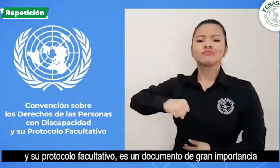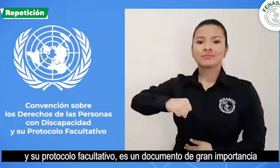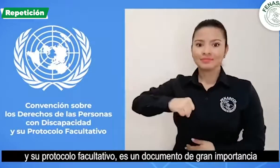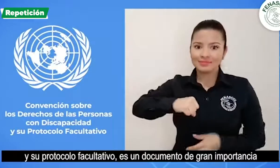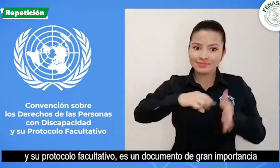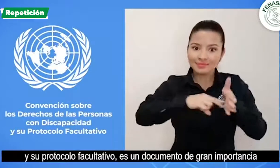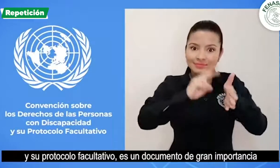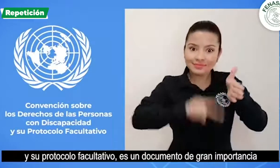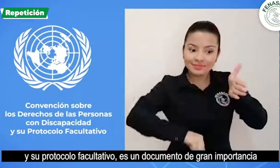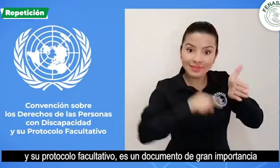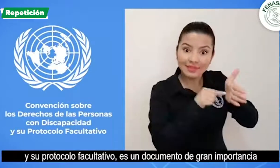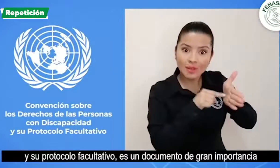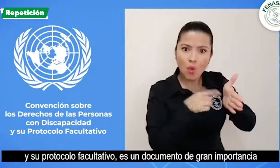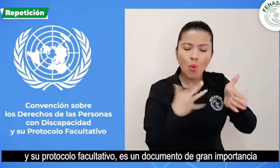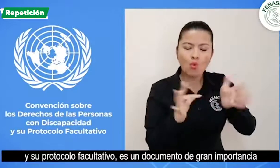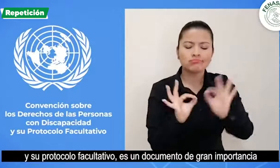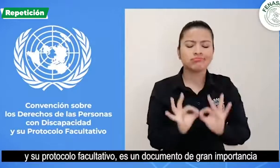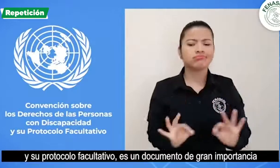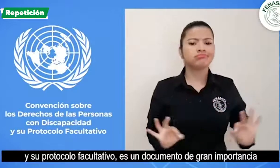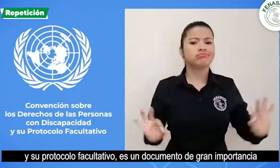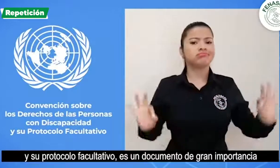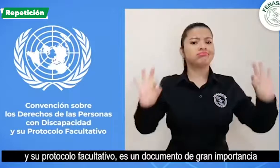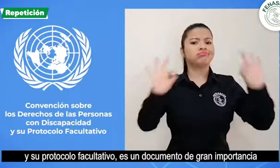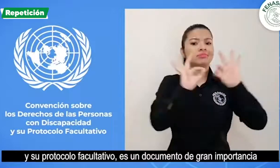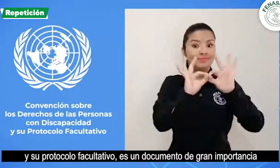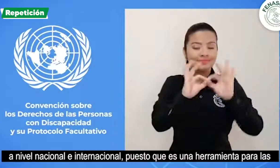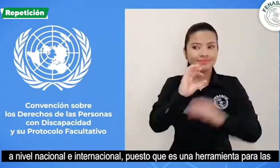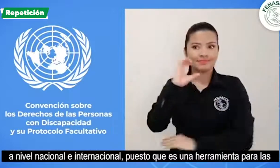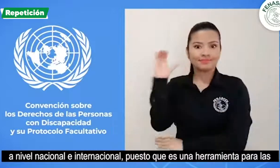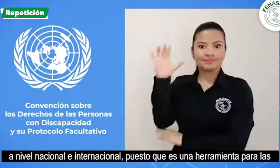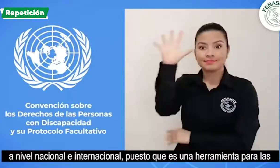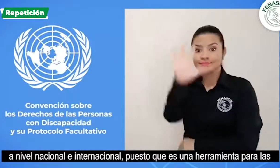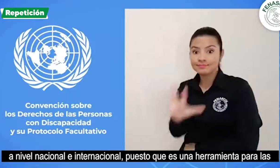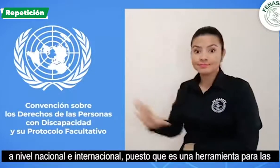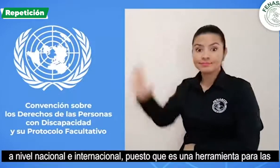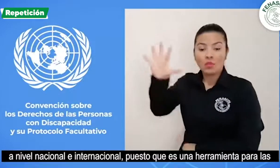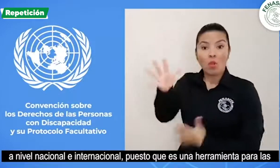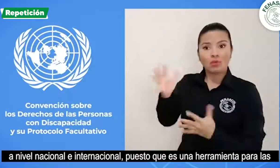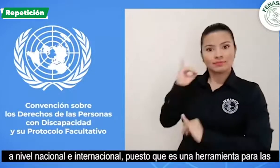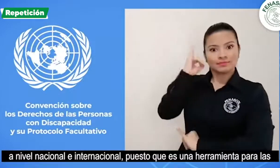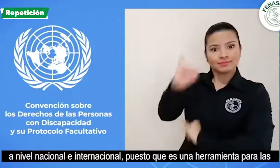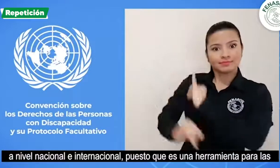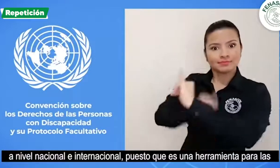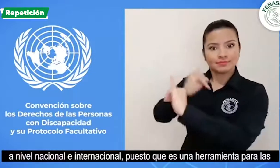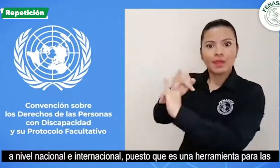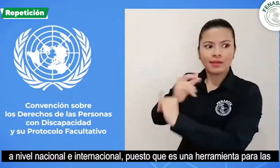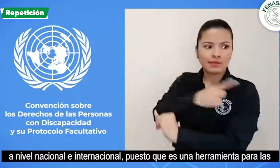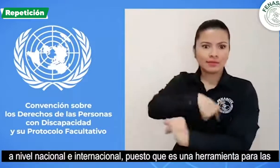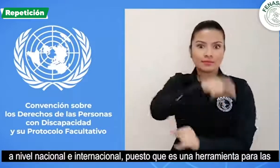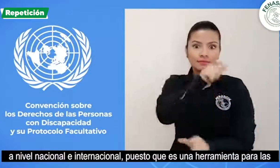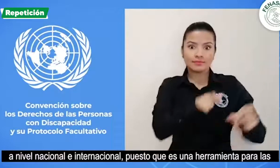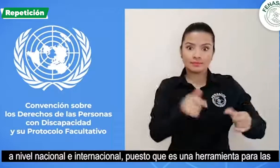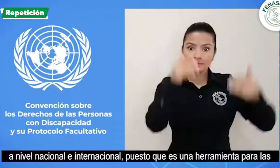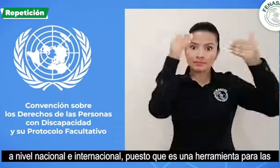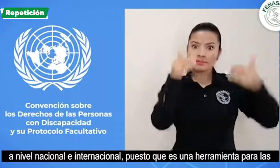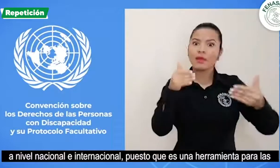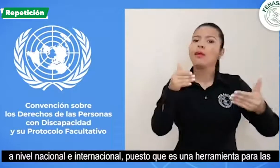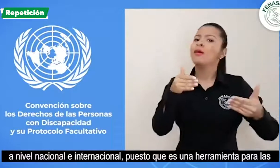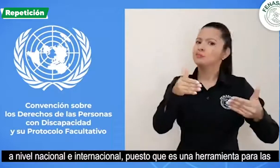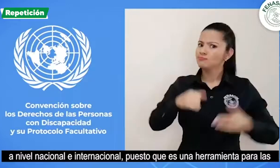protocolo Facultativo Es un documento De gran importancia A nivel nacional E internacional Puesto que es Una